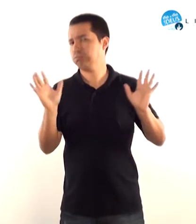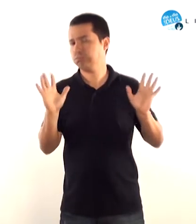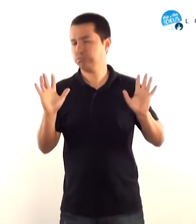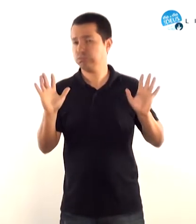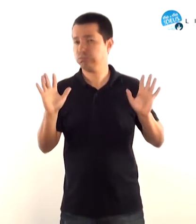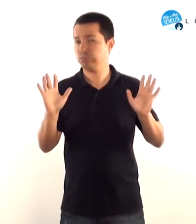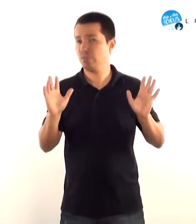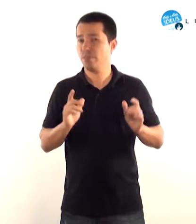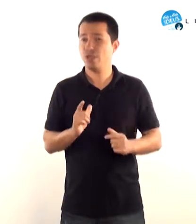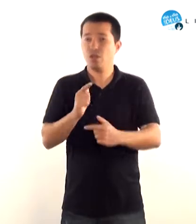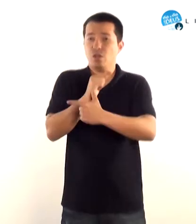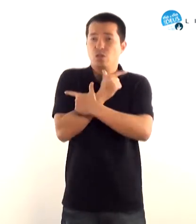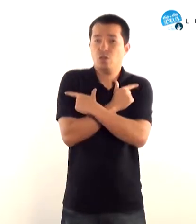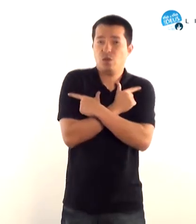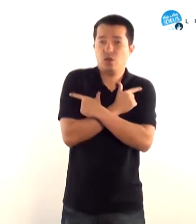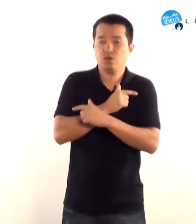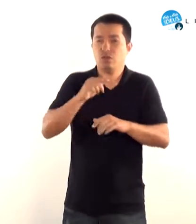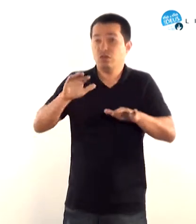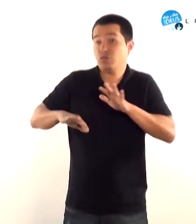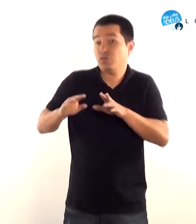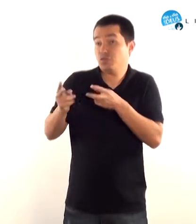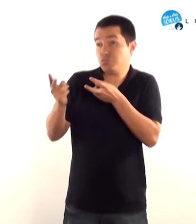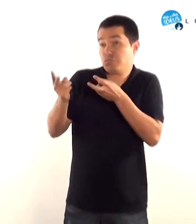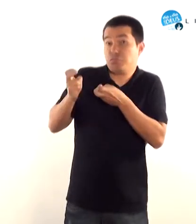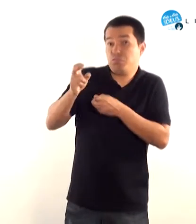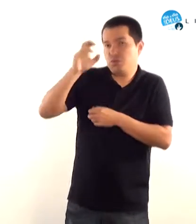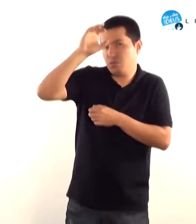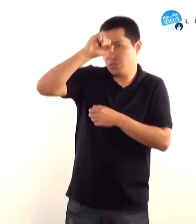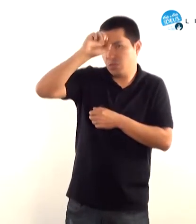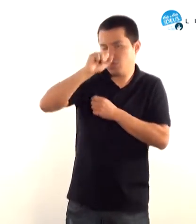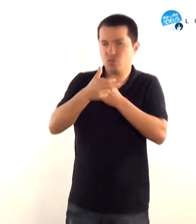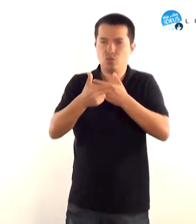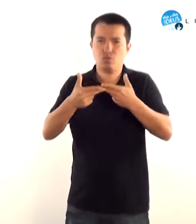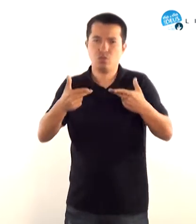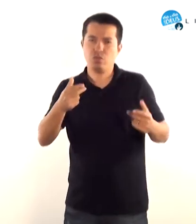E a gente aprende coisas boas e coisas más das